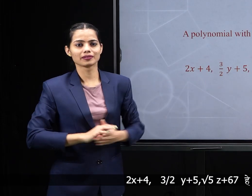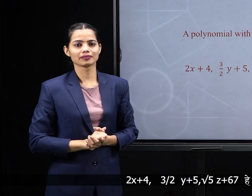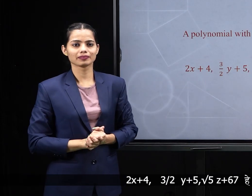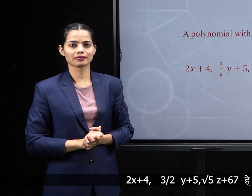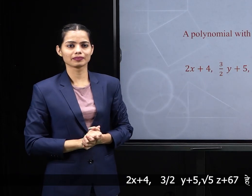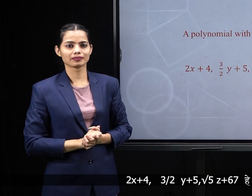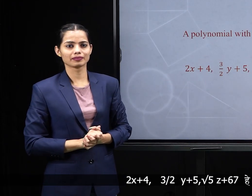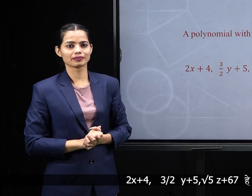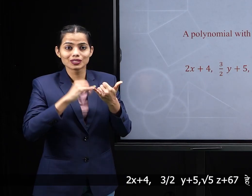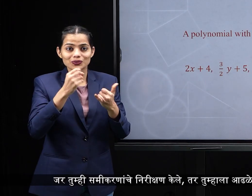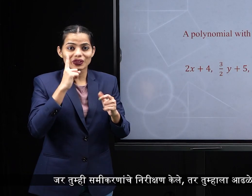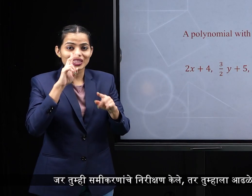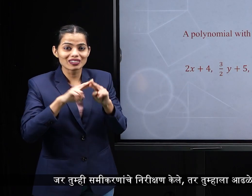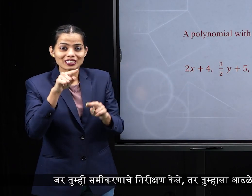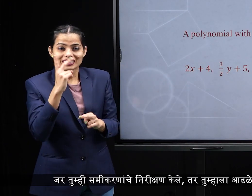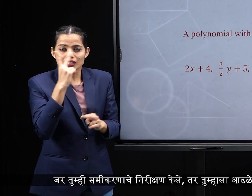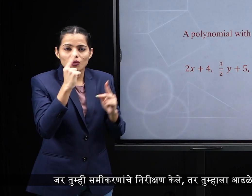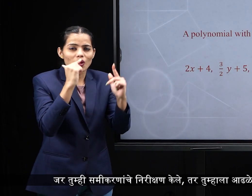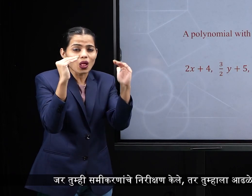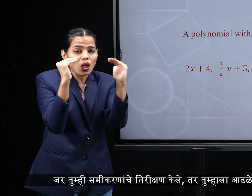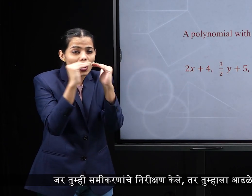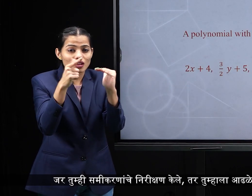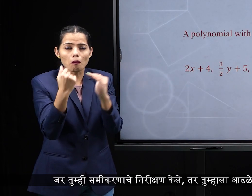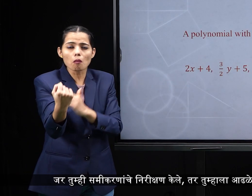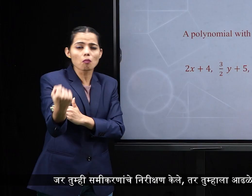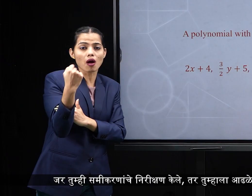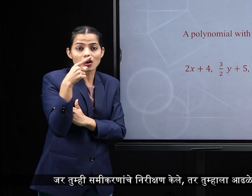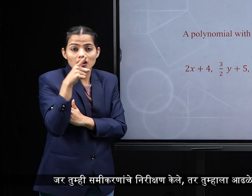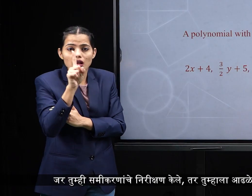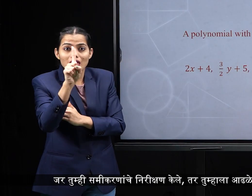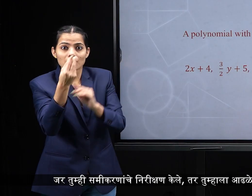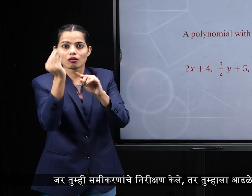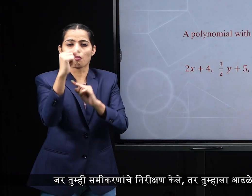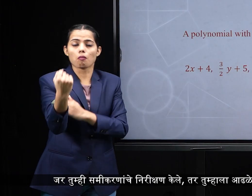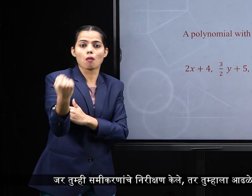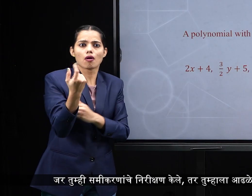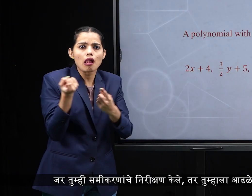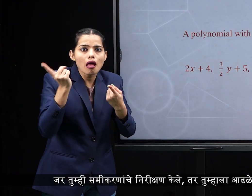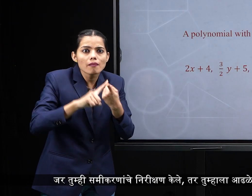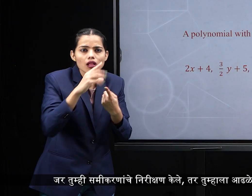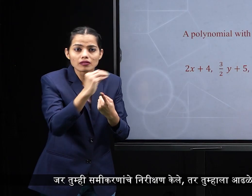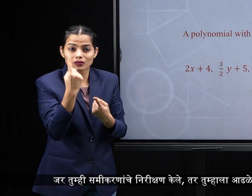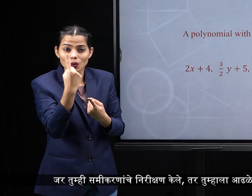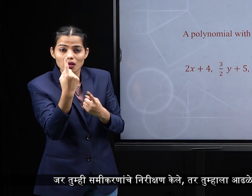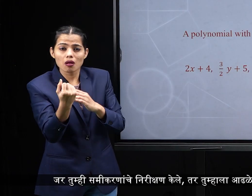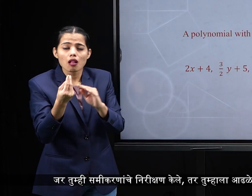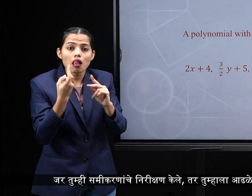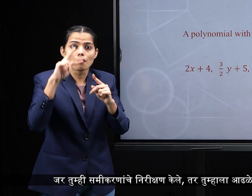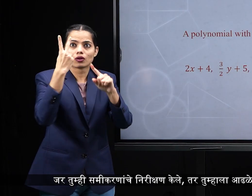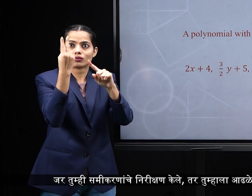रेषीय बहुपद आहेत. जर तुम्ही समीकरणाचे निरीक्षण केले तर तुम्हाला आढळेल की प्रत्येक